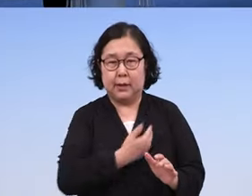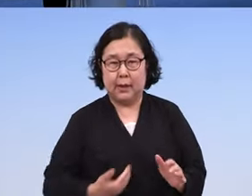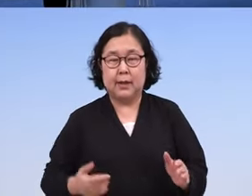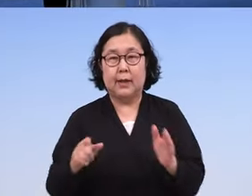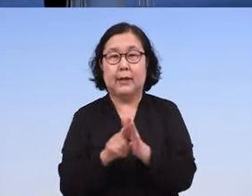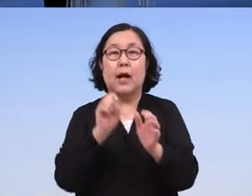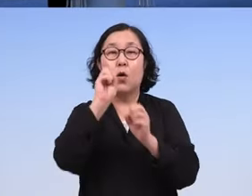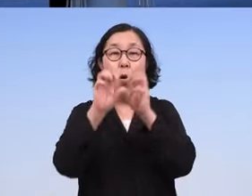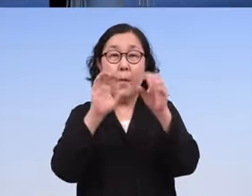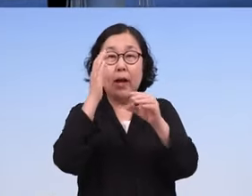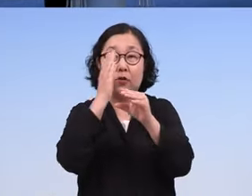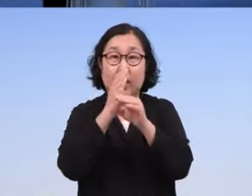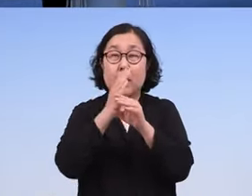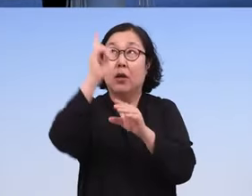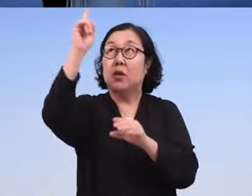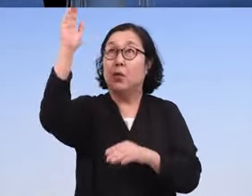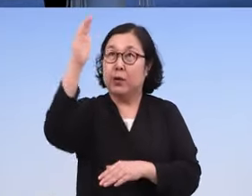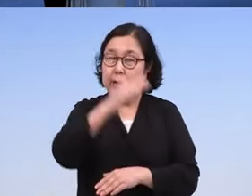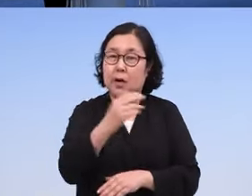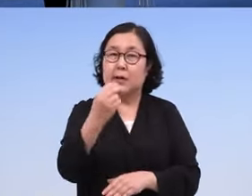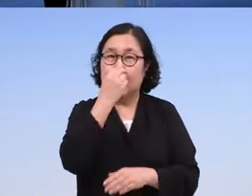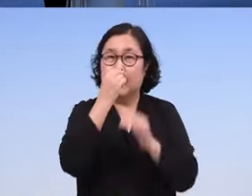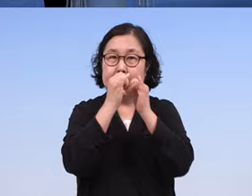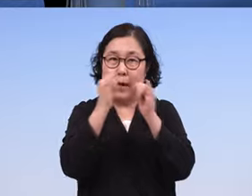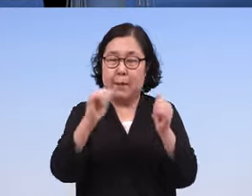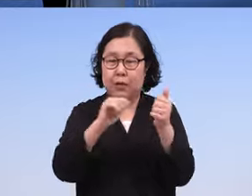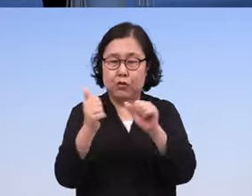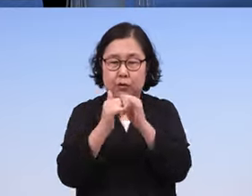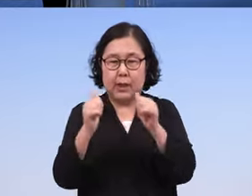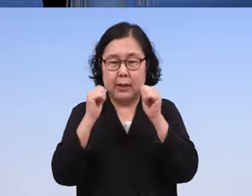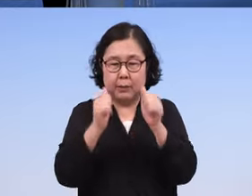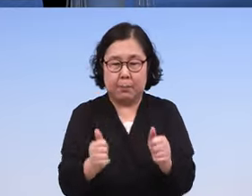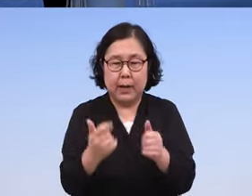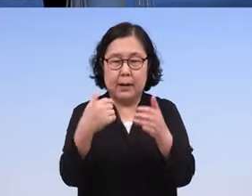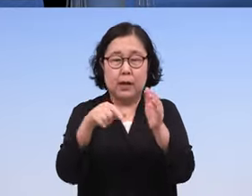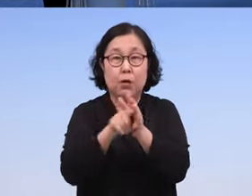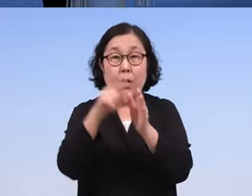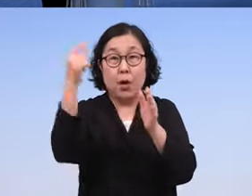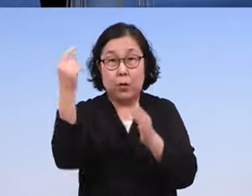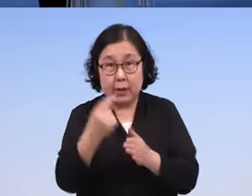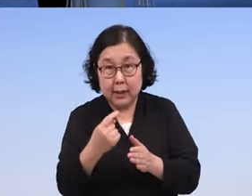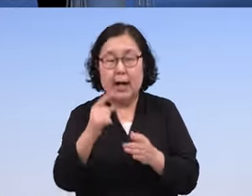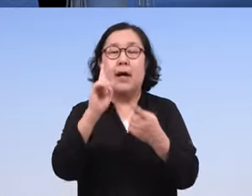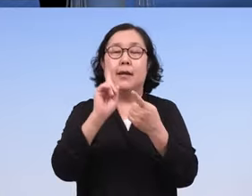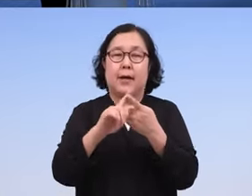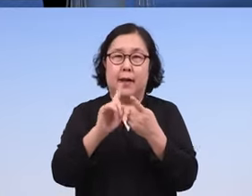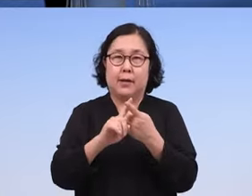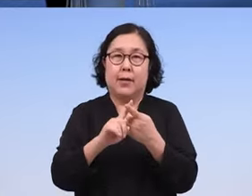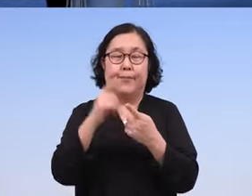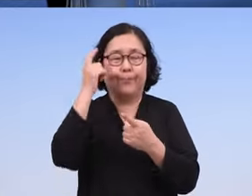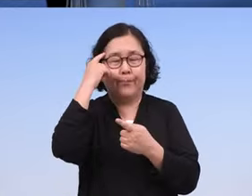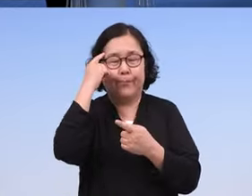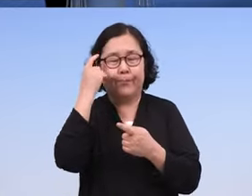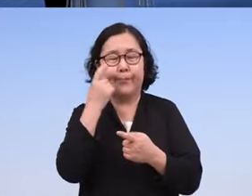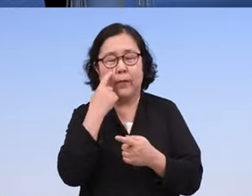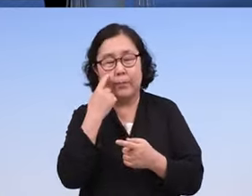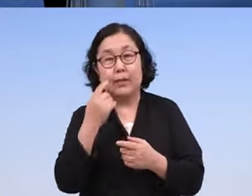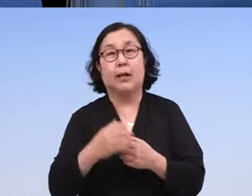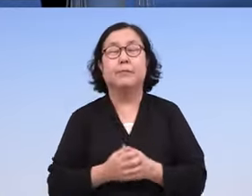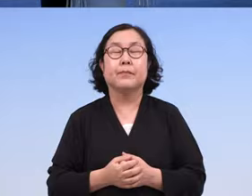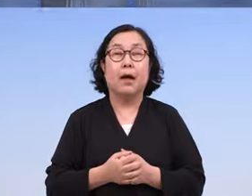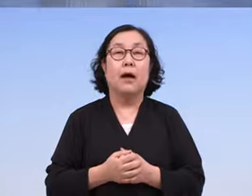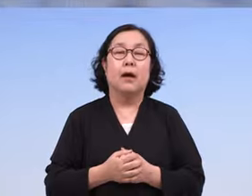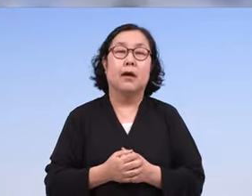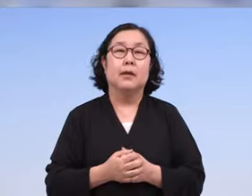오늘은 사도신경 중에서 저리로서 산자와 죽은 자를 심판하러 오시리라, 이 부분에 대해서 살펴보려고